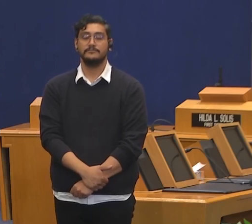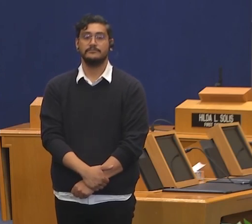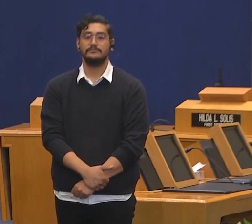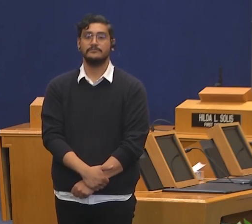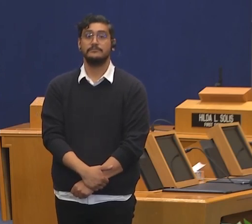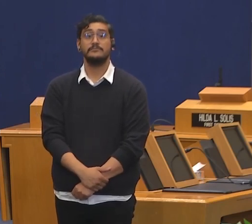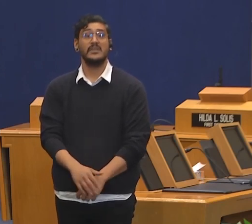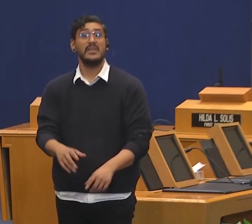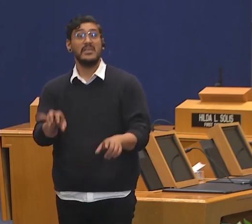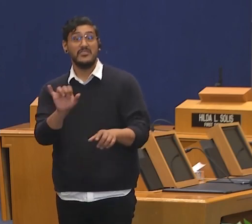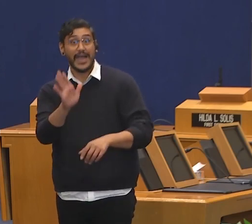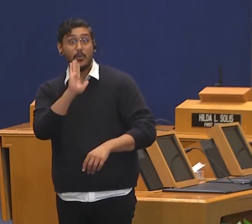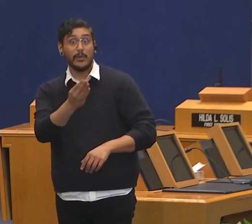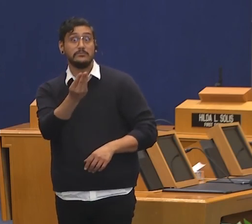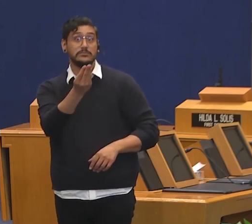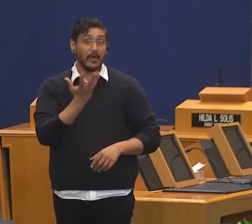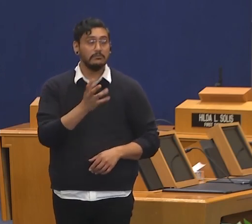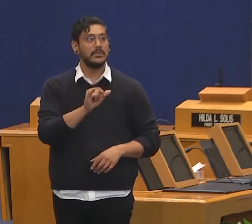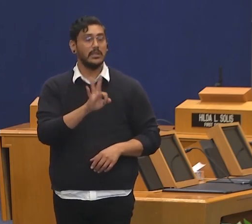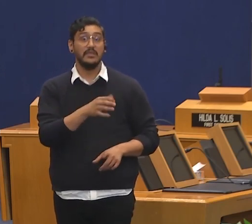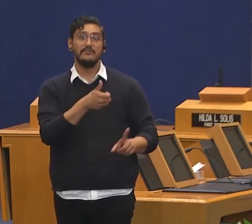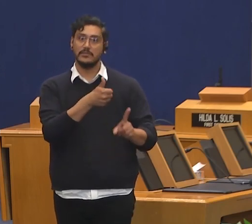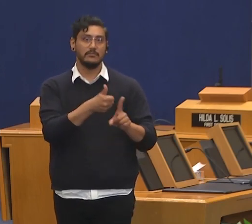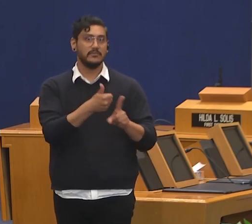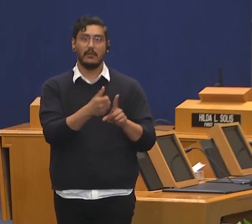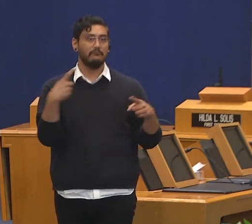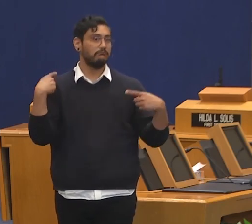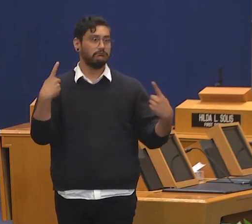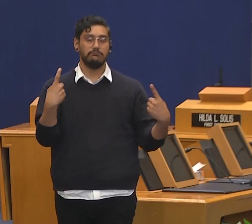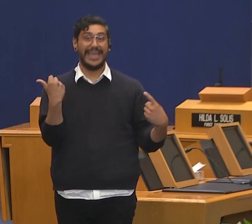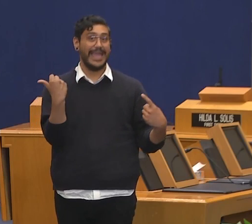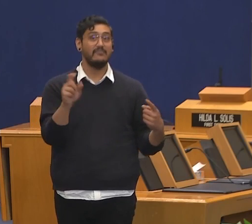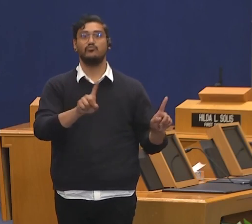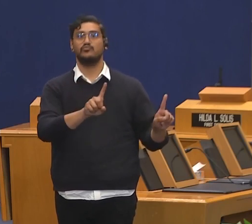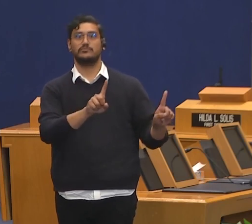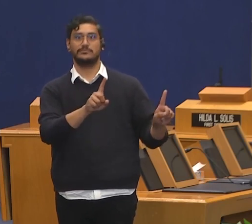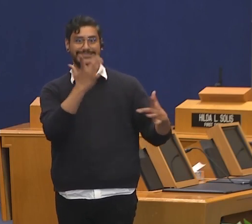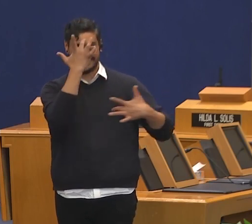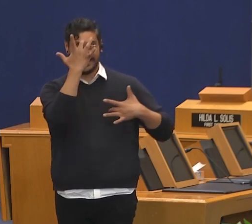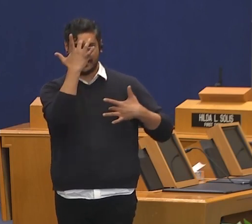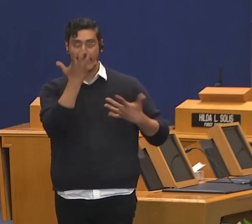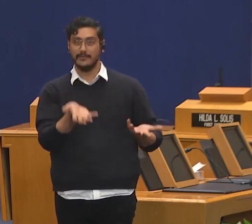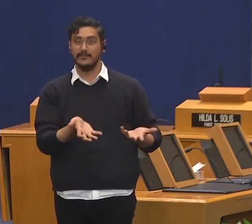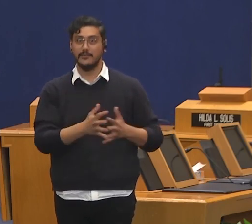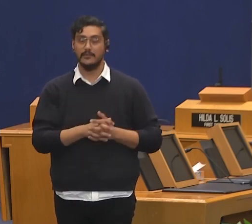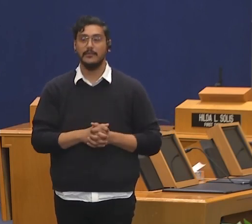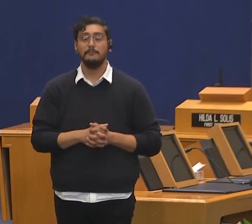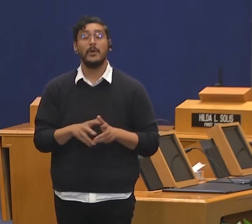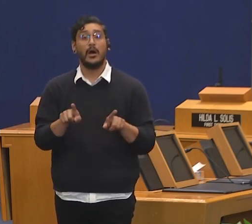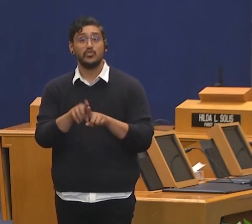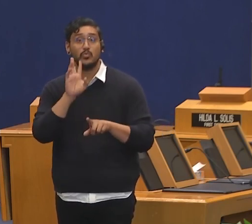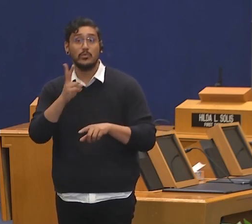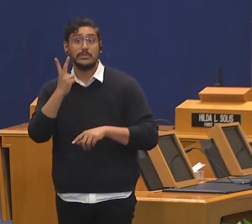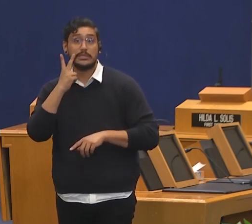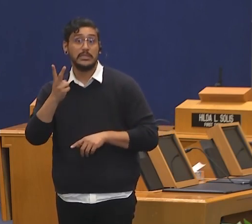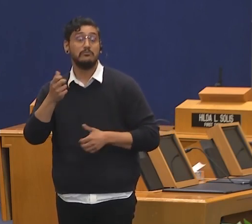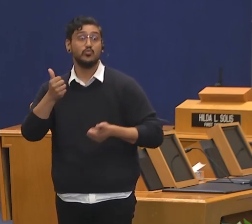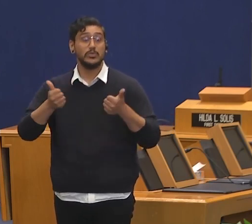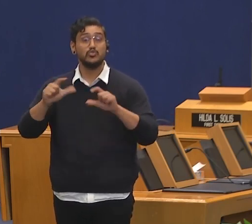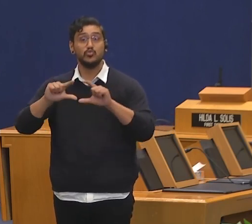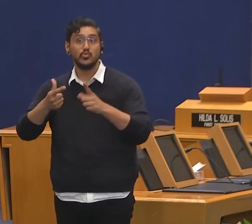o si alguna vez se hicieron la prueba. También nos dará información acerca de cuáles grupos han sido